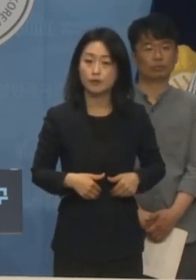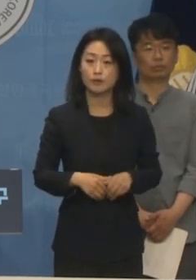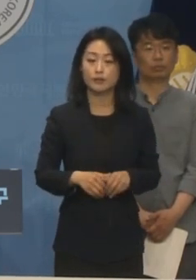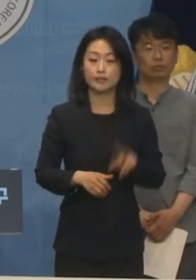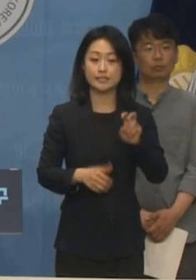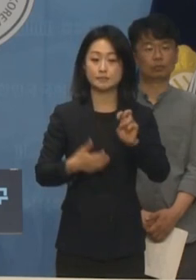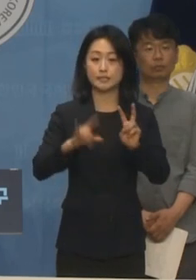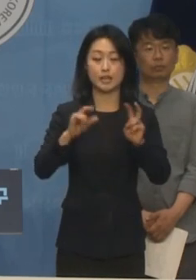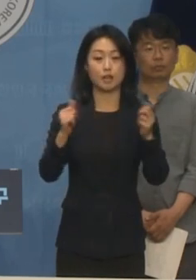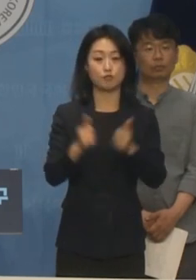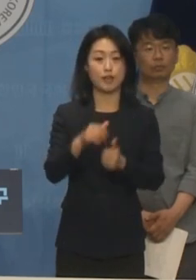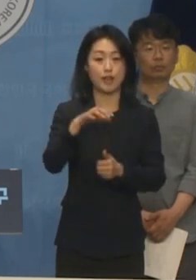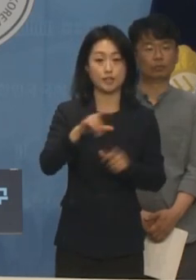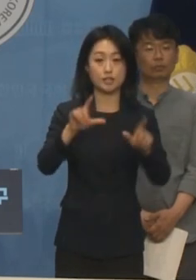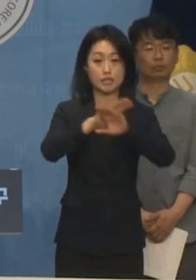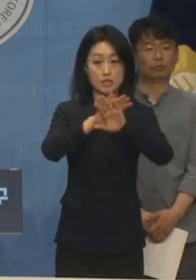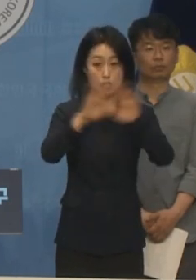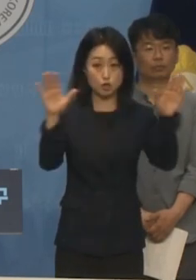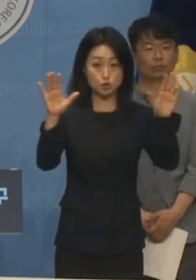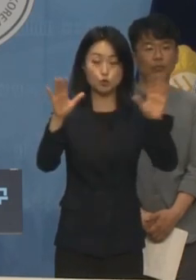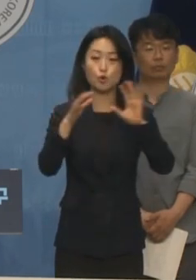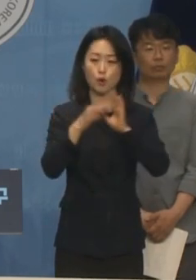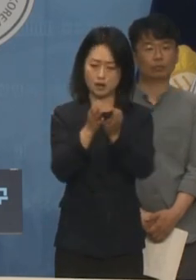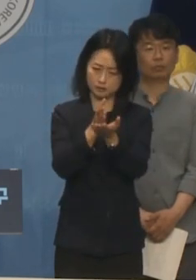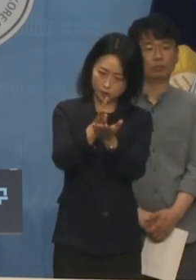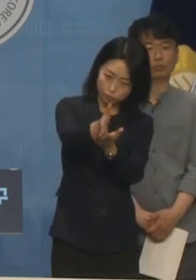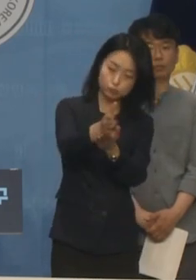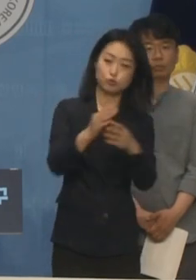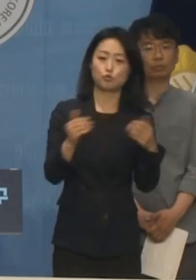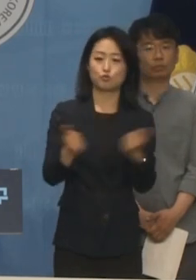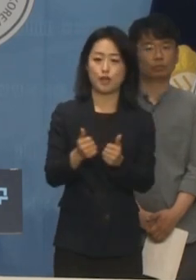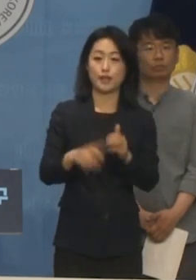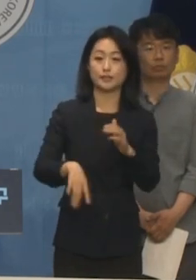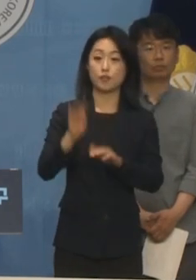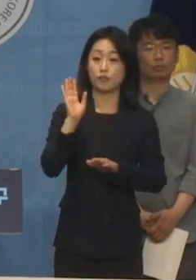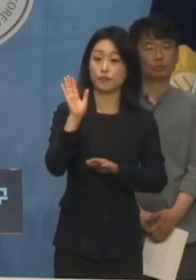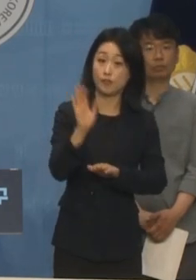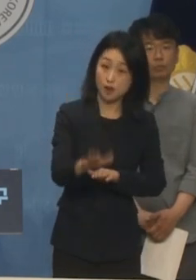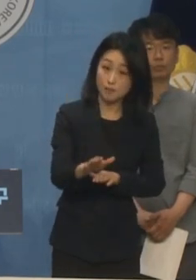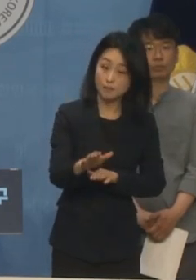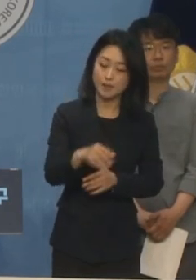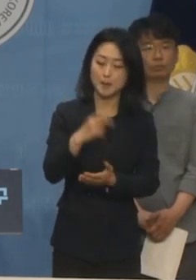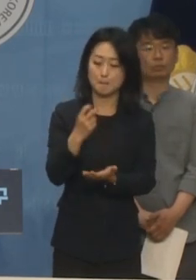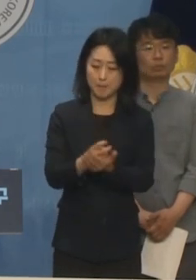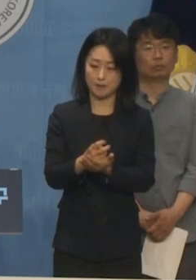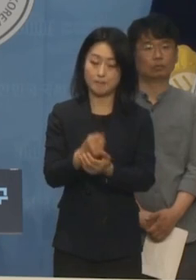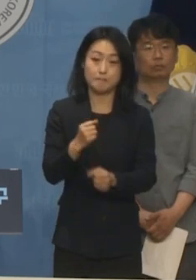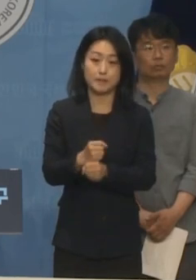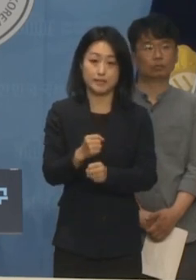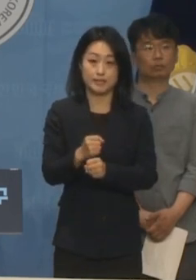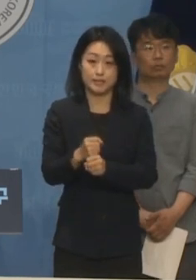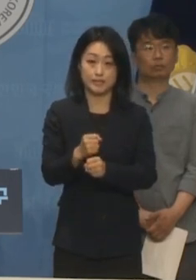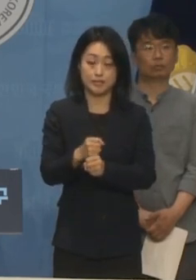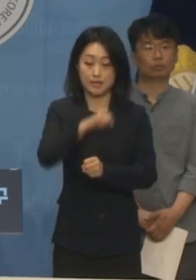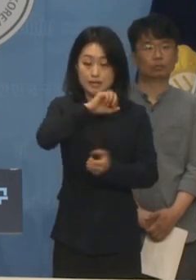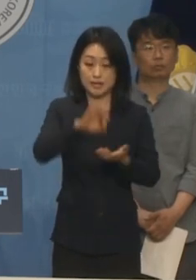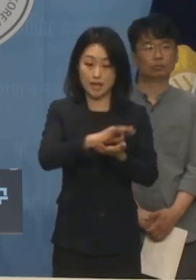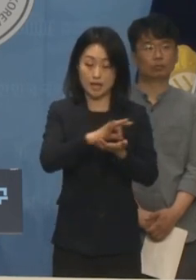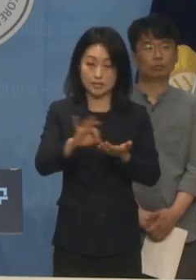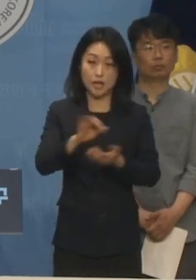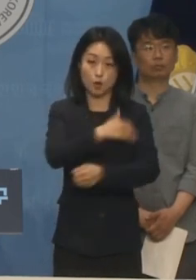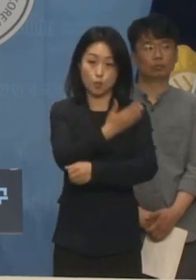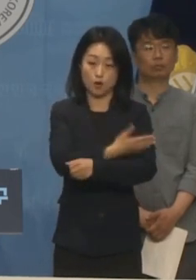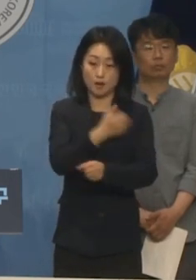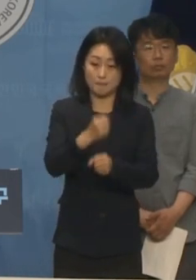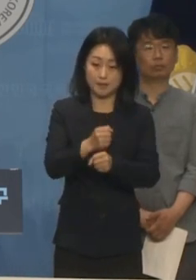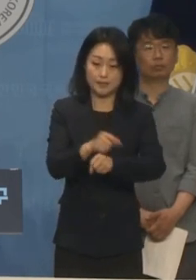22대 국회가 기후국회로 평가받기 위한 첫 걸음이 바로 입법권과 예산권을 가진